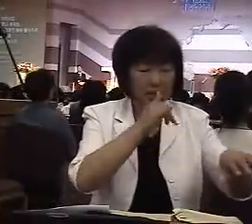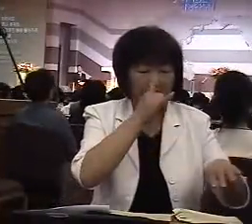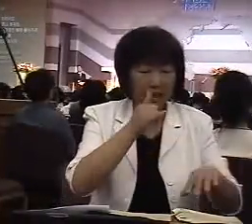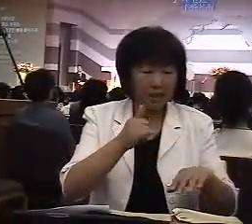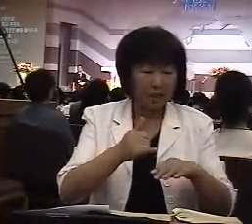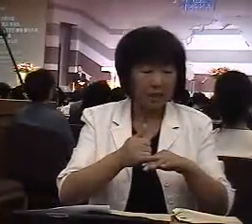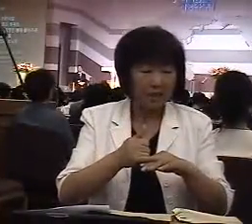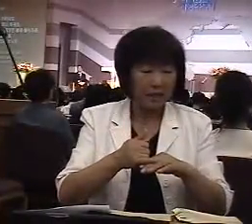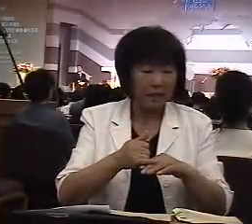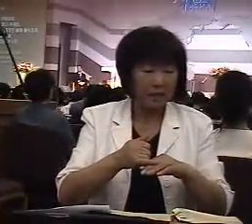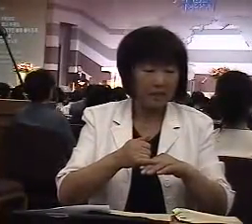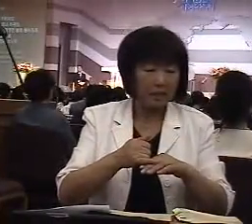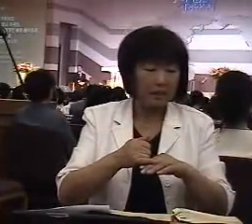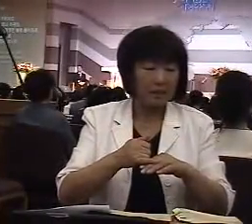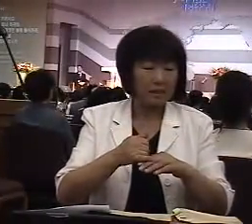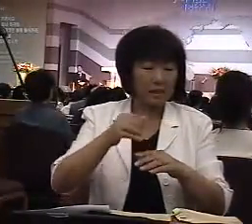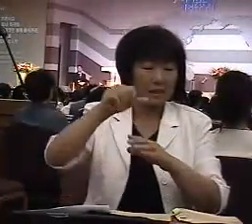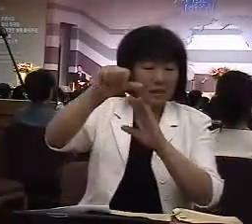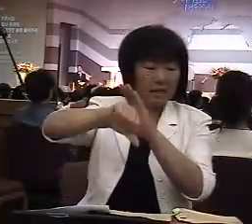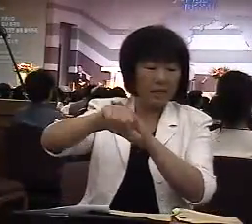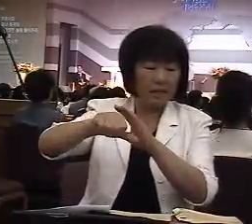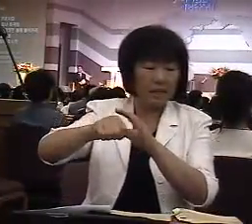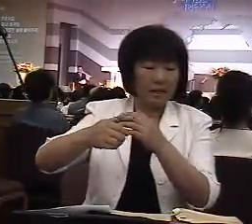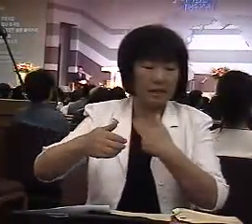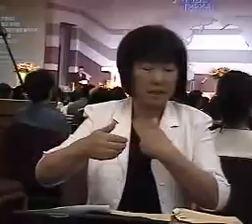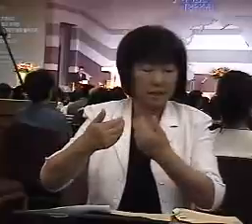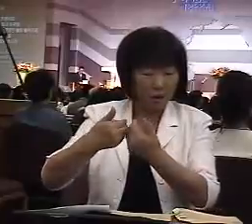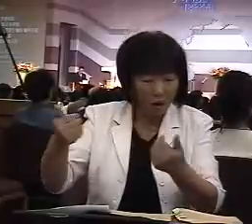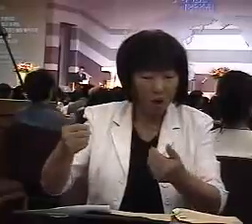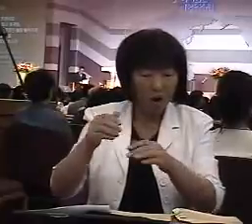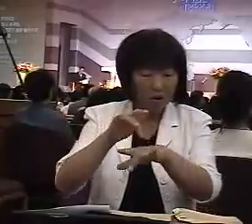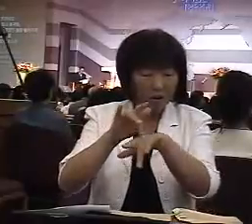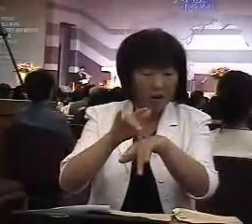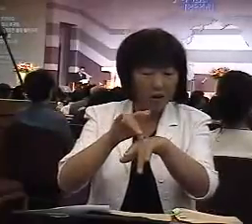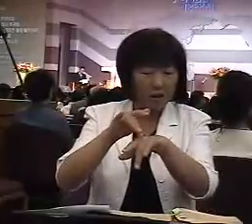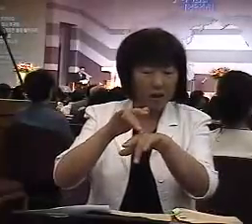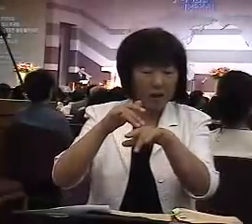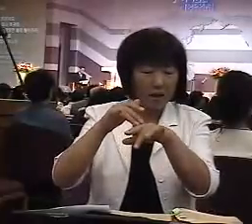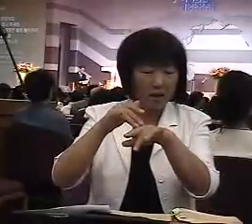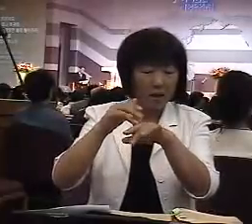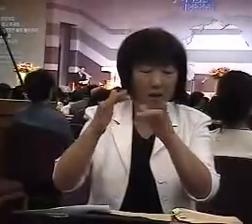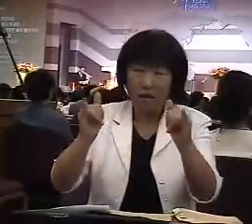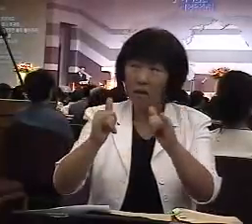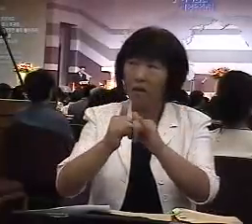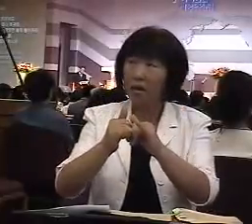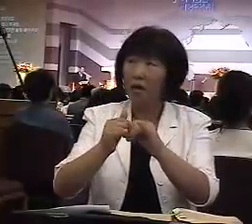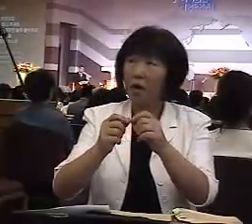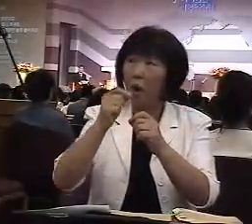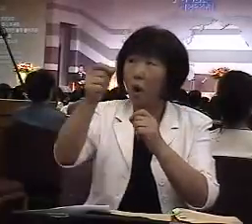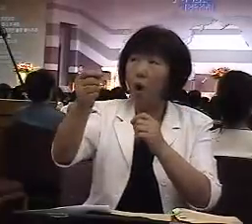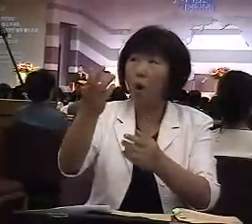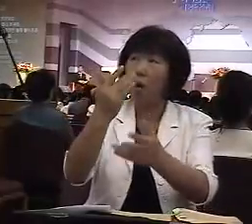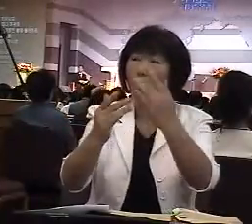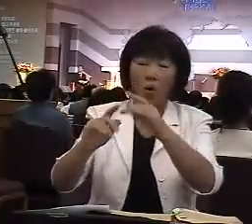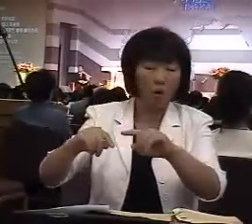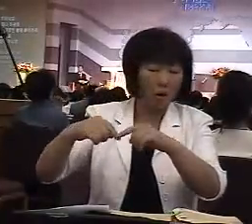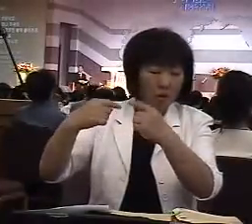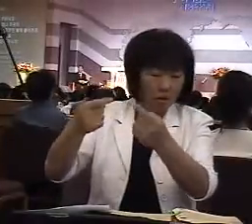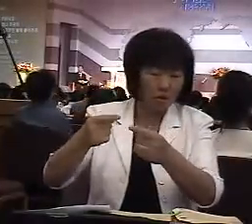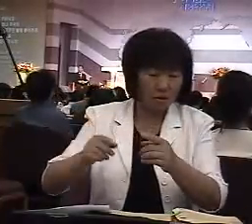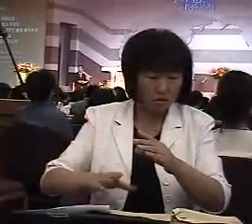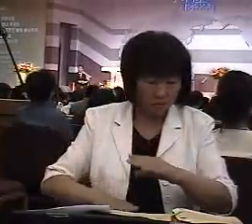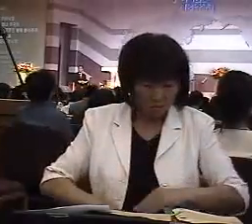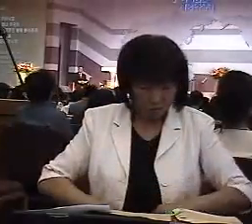이르시되 저주를 받은 자들아 나를 떠나 마귀와 그 사자들을 위하여 예비된 명령한 문에 들어가라. 내가 줄일